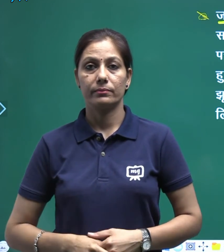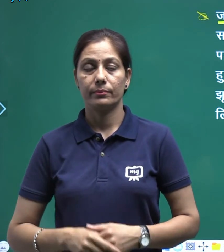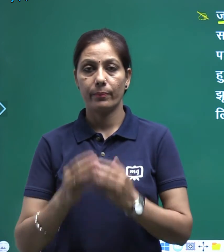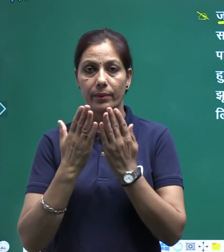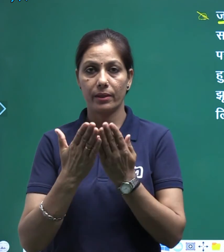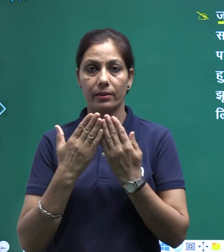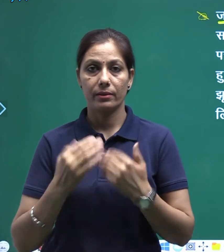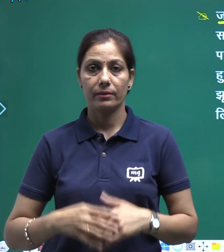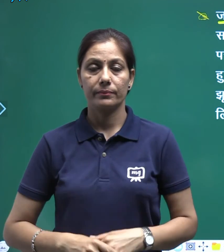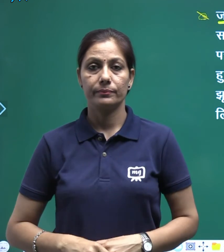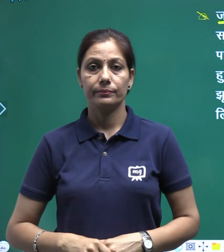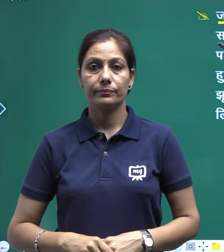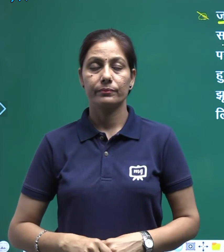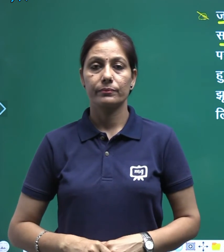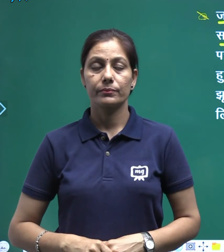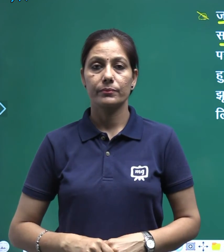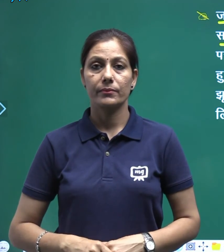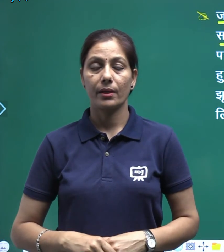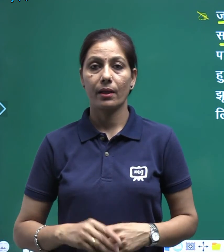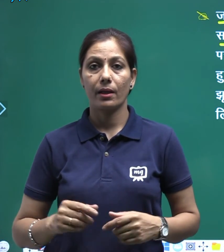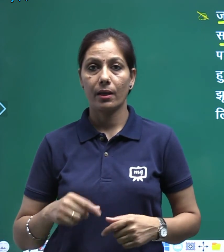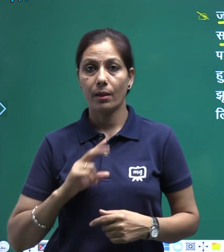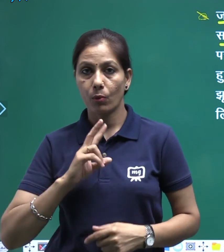पढ़ने की सलाह दी गई